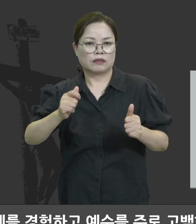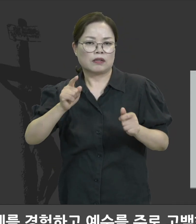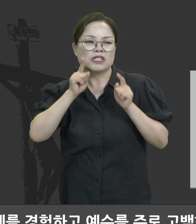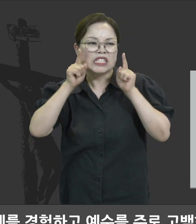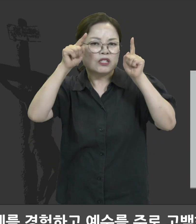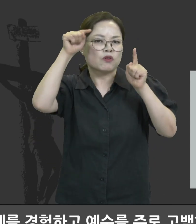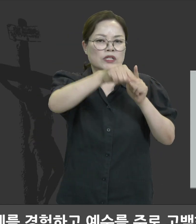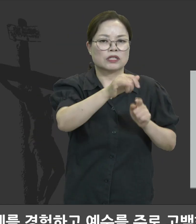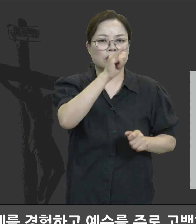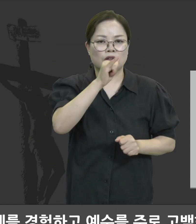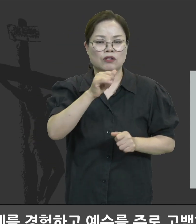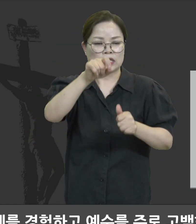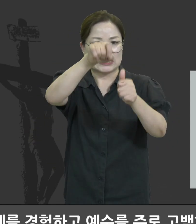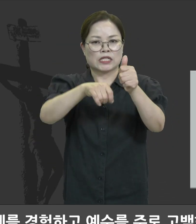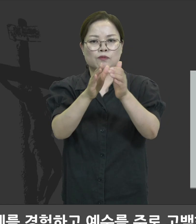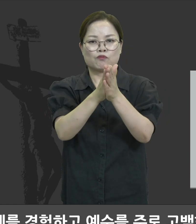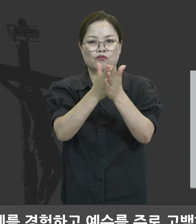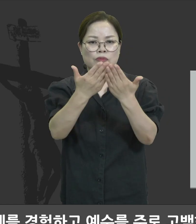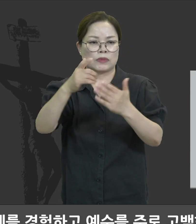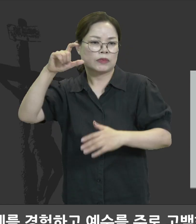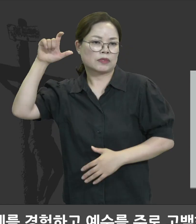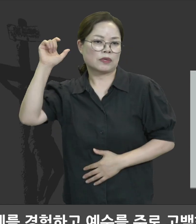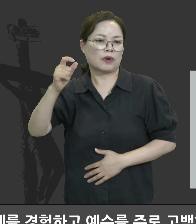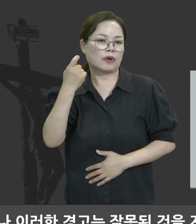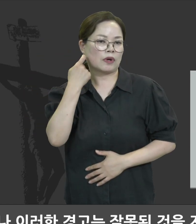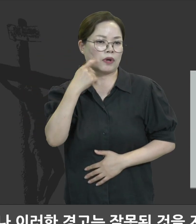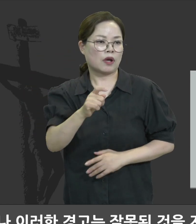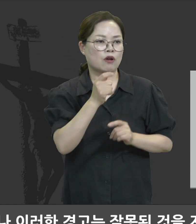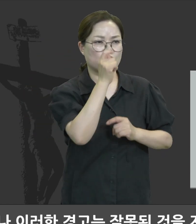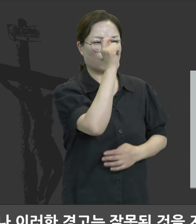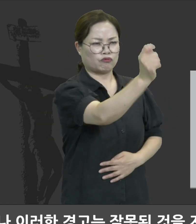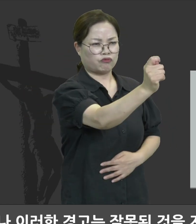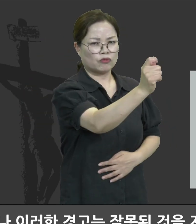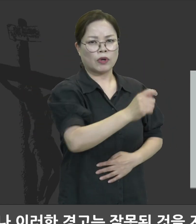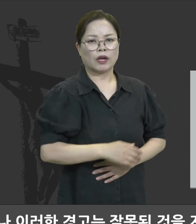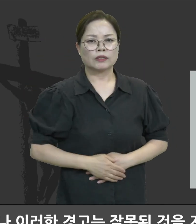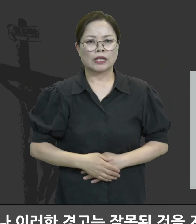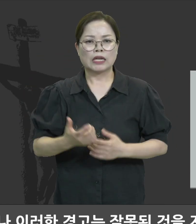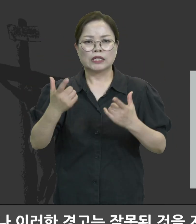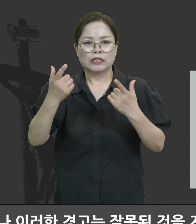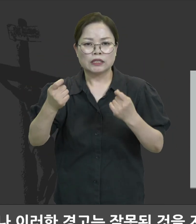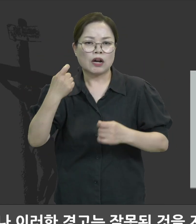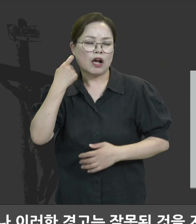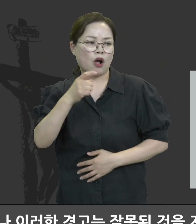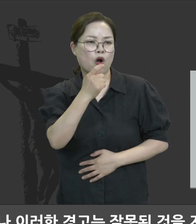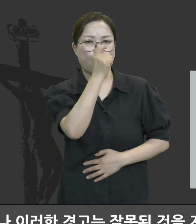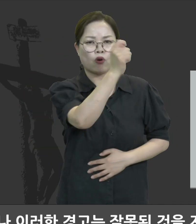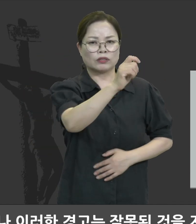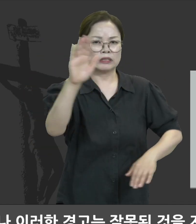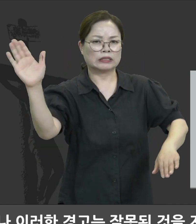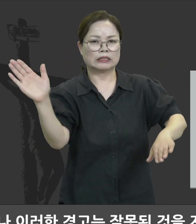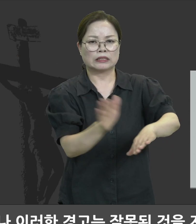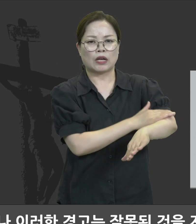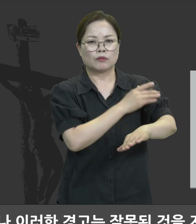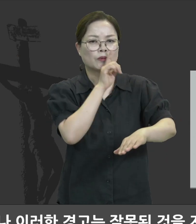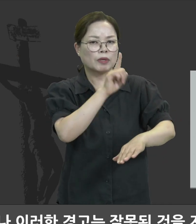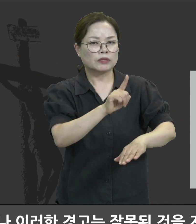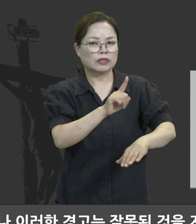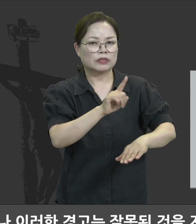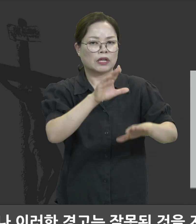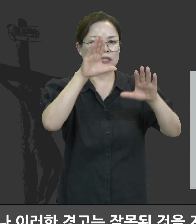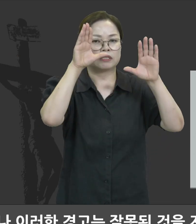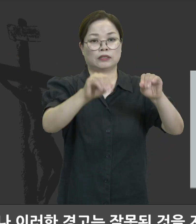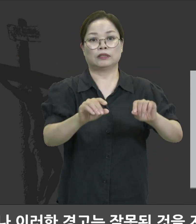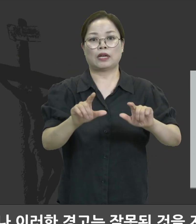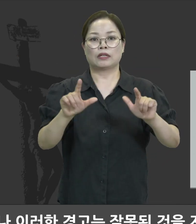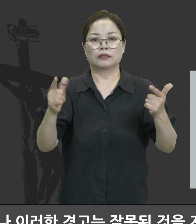것이라고 히브리서는 강하게 경고합니다. 그러나 이러한 경고는 잘못된 것을 지적하는 데 그치는